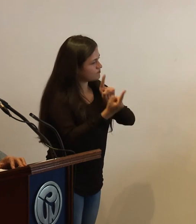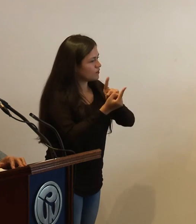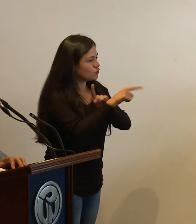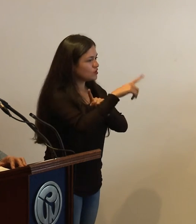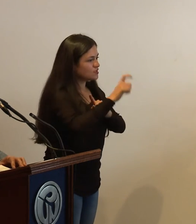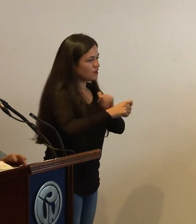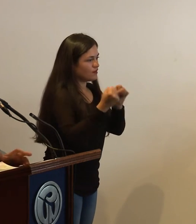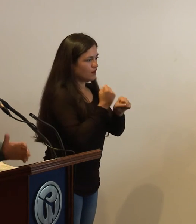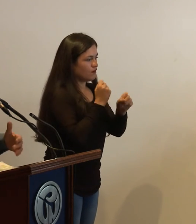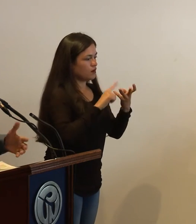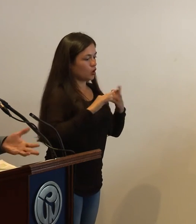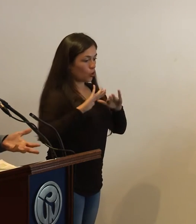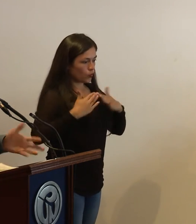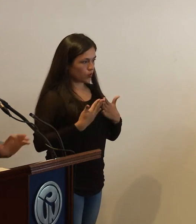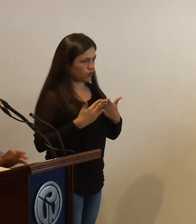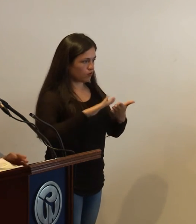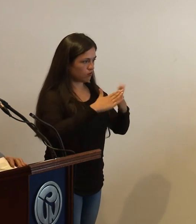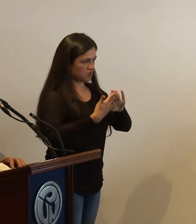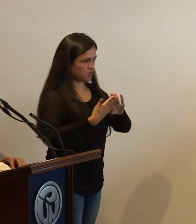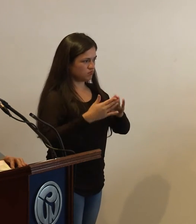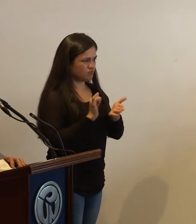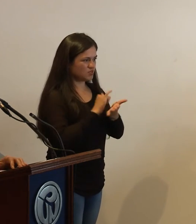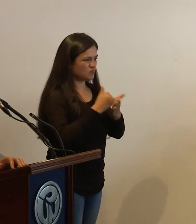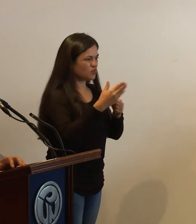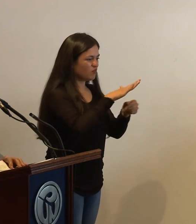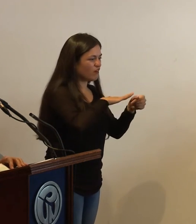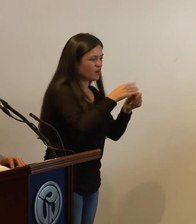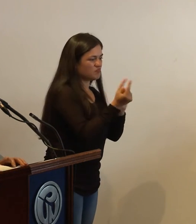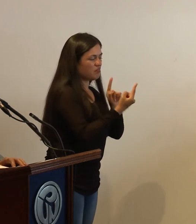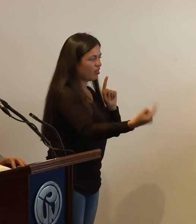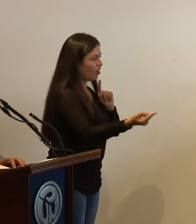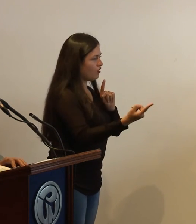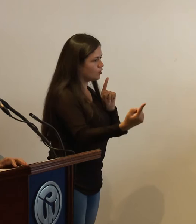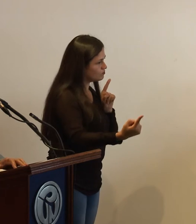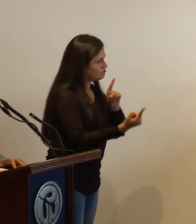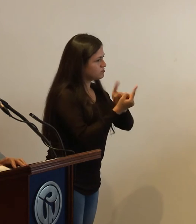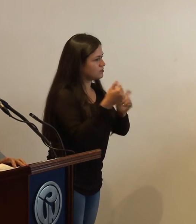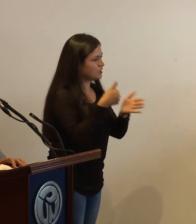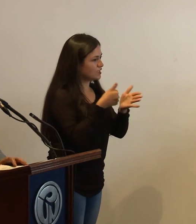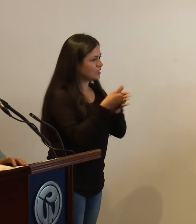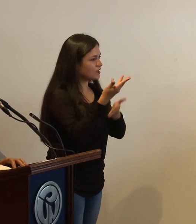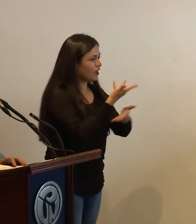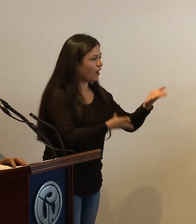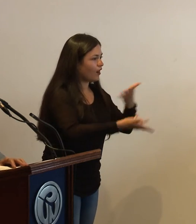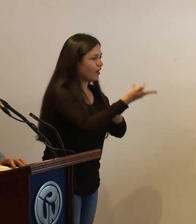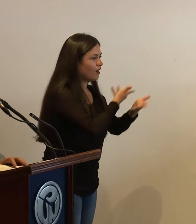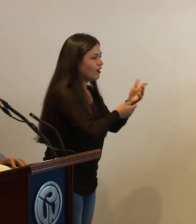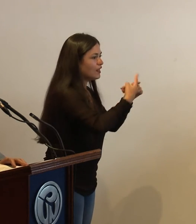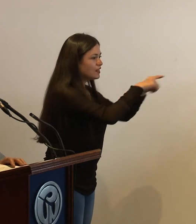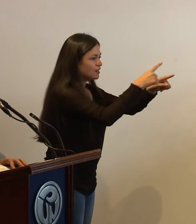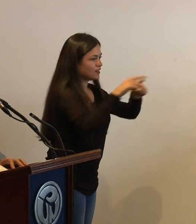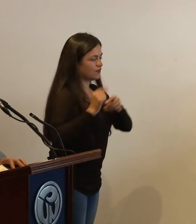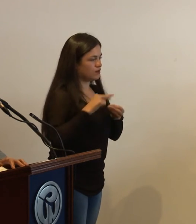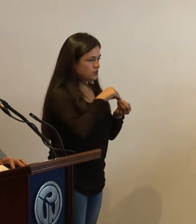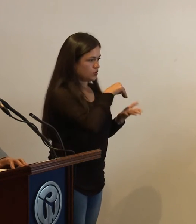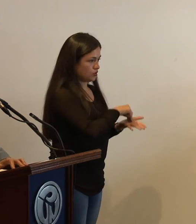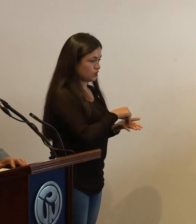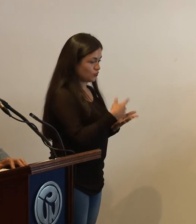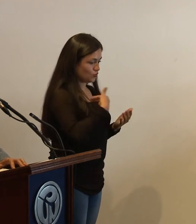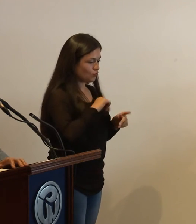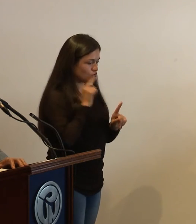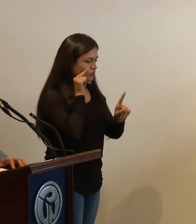comunidad, y en esa medida se ha convertido en una línea de trabajo importante para, digamos, para el grupo. O sea que